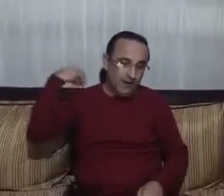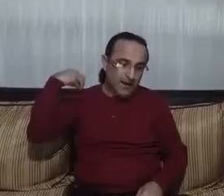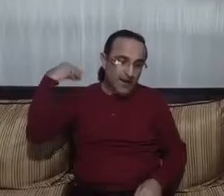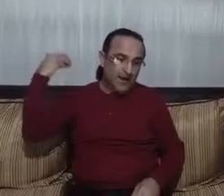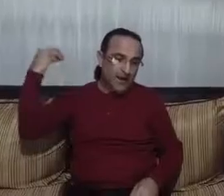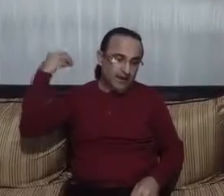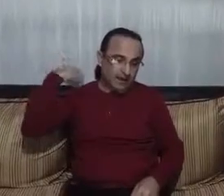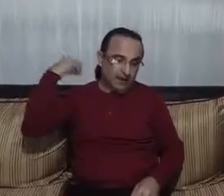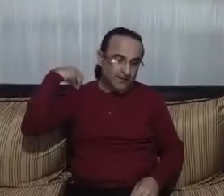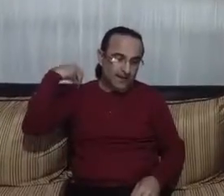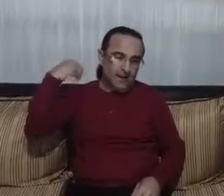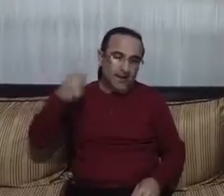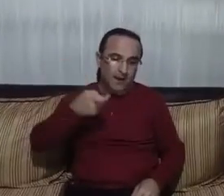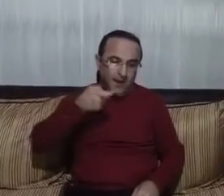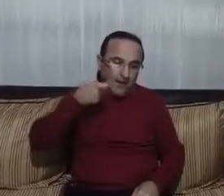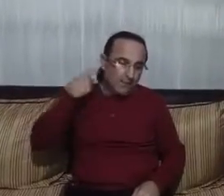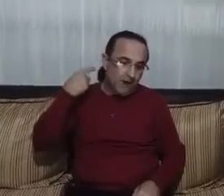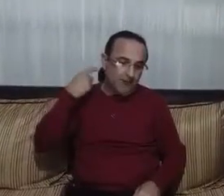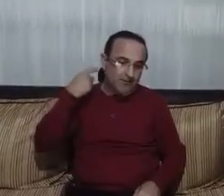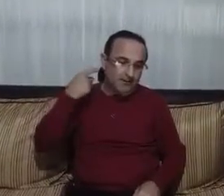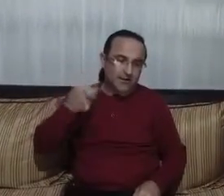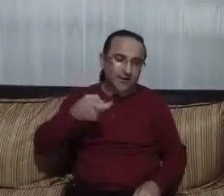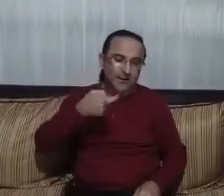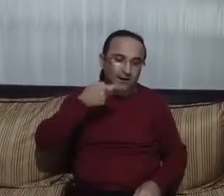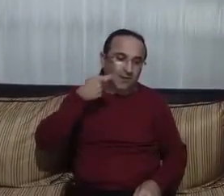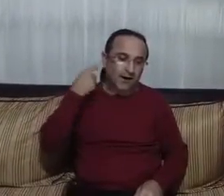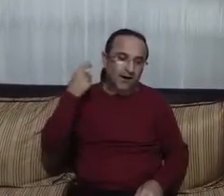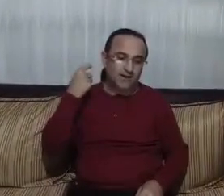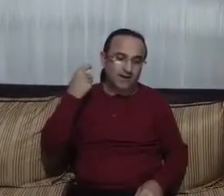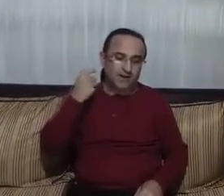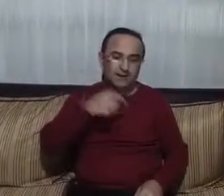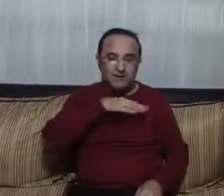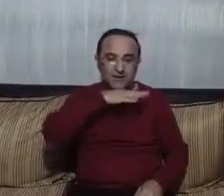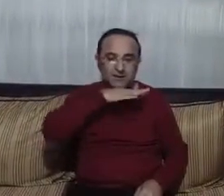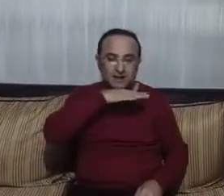taze, taze, bayat, bayat,